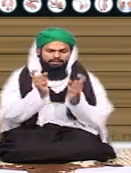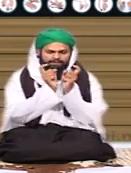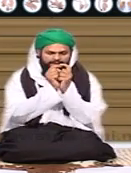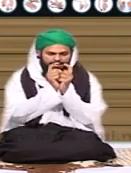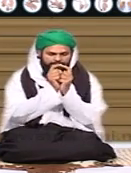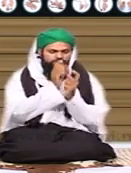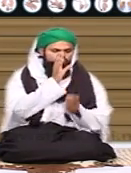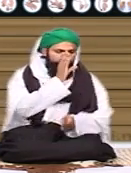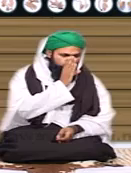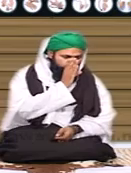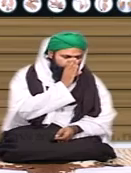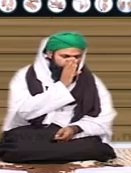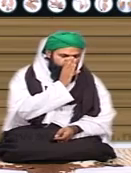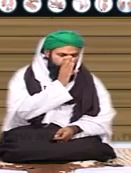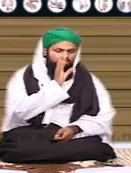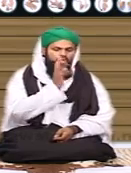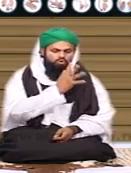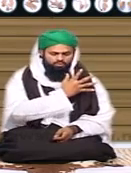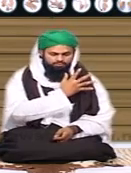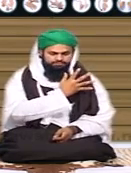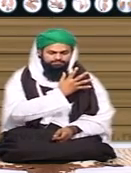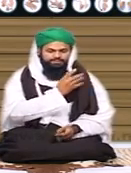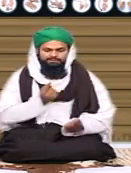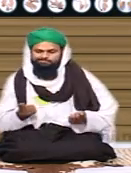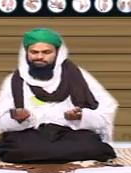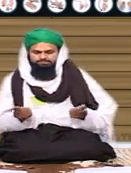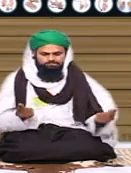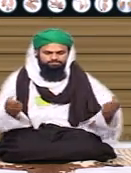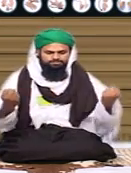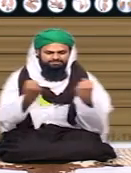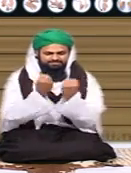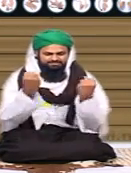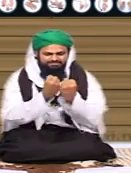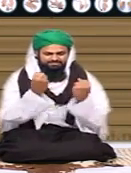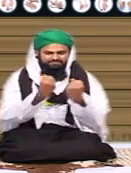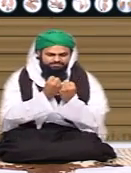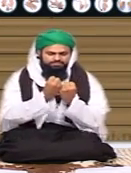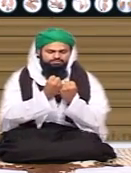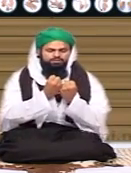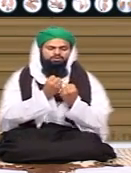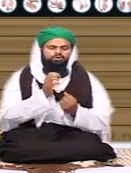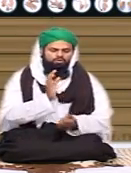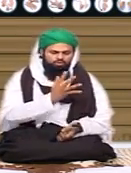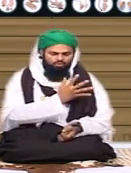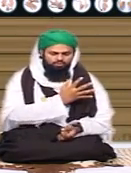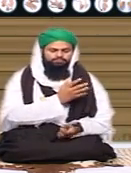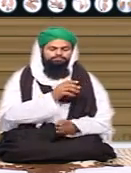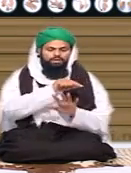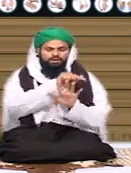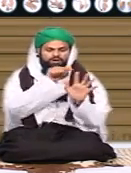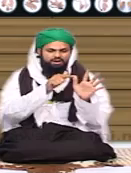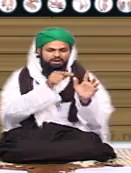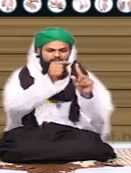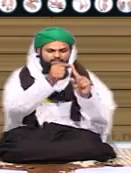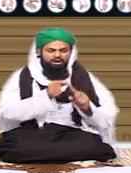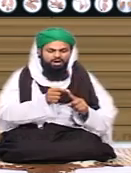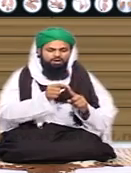تھا, غیبت, چغلی اور آپس میں پھوٹ ڈلوانے والوں کا حال تھا, بے